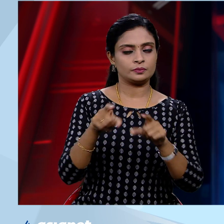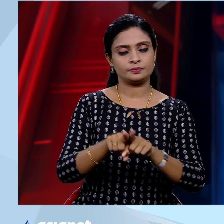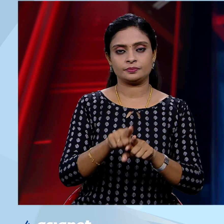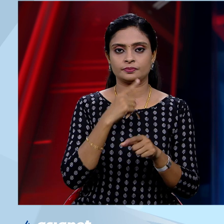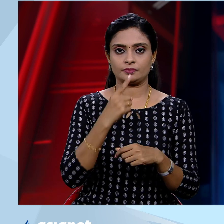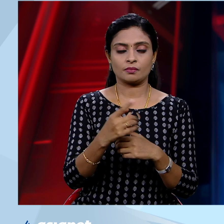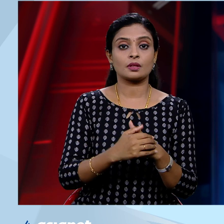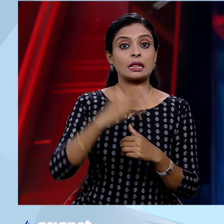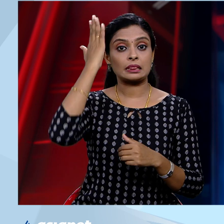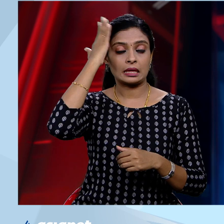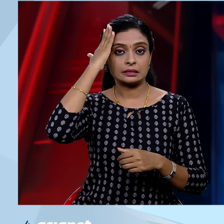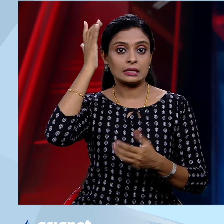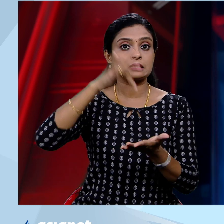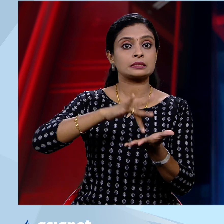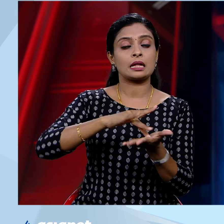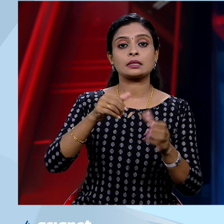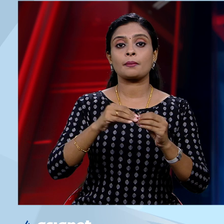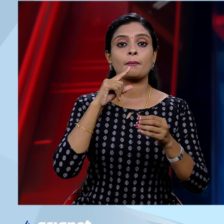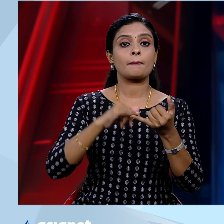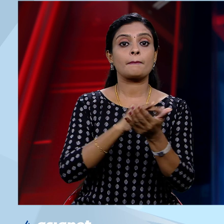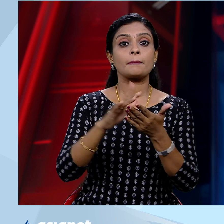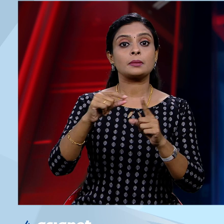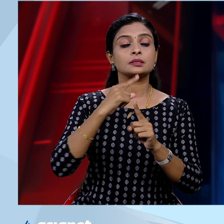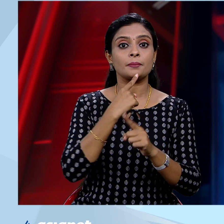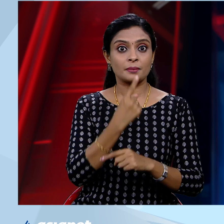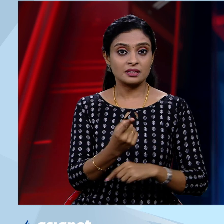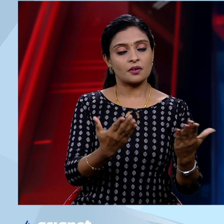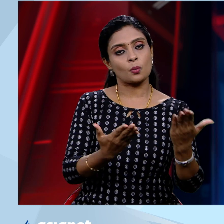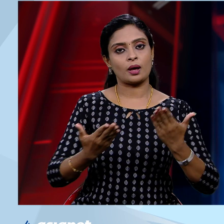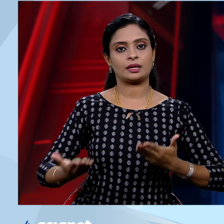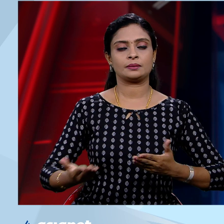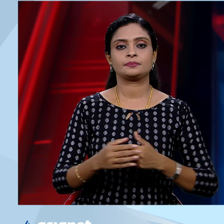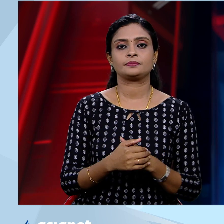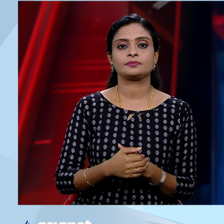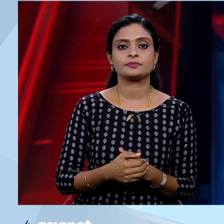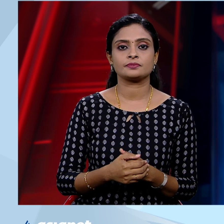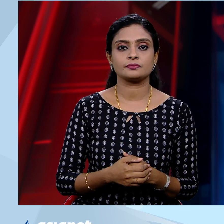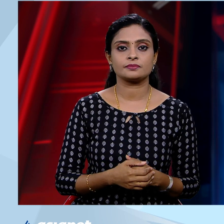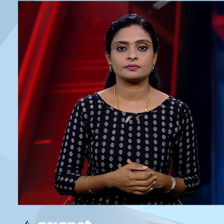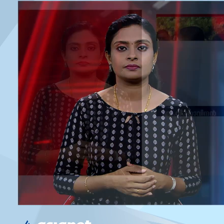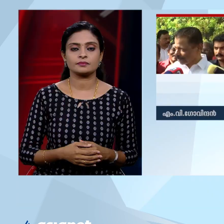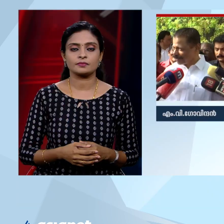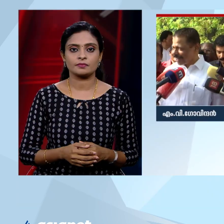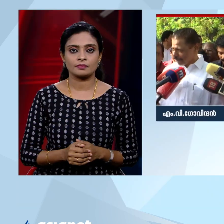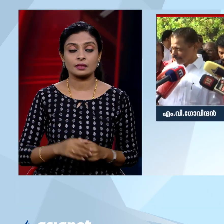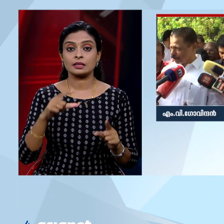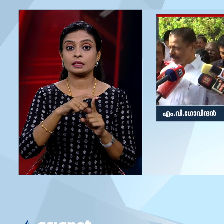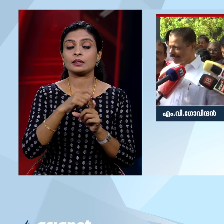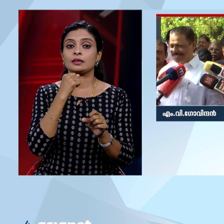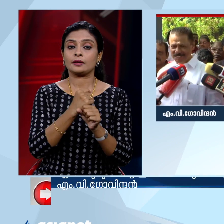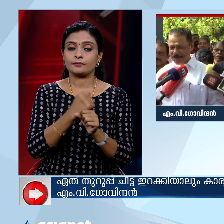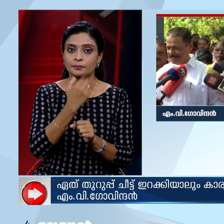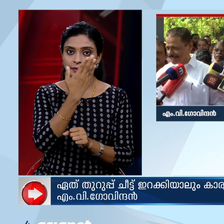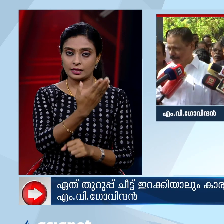പറഞ്ഞു. തലശ്ശേരി ആർച്ച് ബിഷപ്പിന്റെ നിലപാടിനെ സ്വാഗതം ചെയ്ത് കെ സുരേന്ദ്രനും രംഗത്തെത്തി. കേന്ദ്ര ഗവൺമെന്റും അവരും